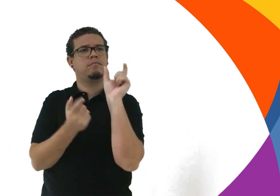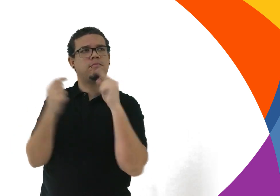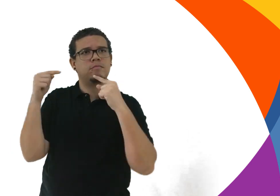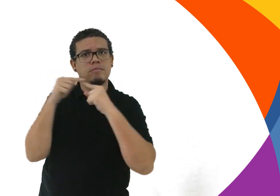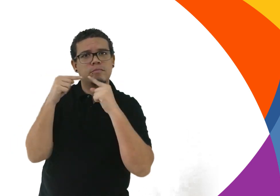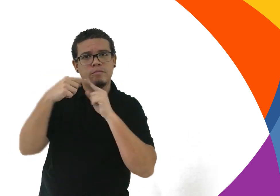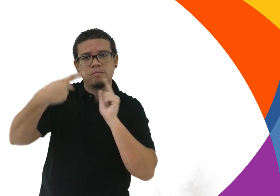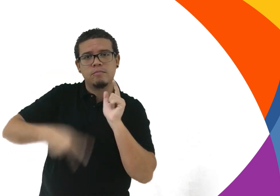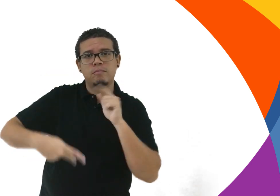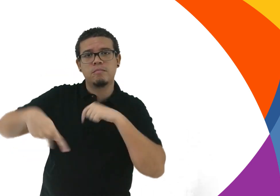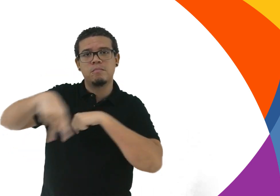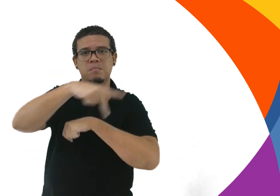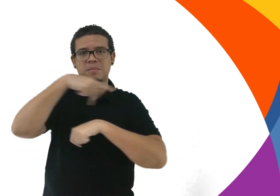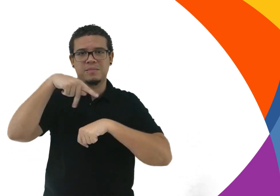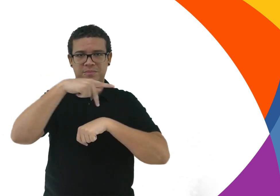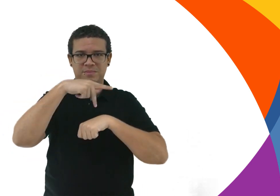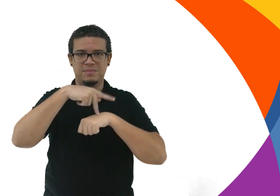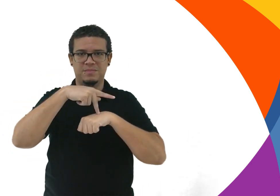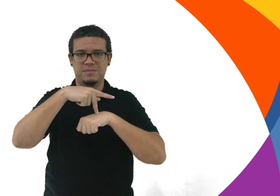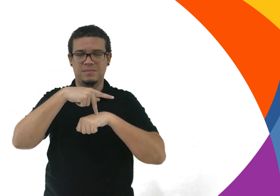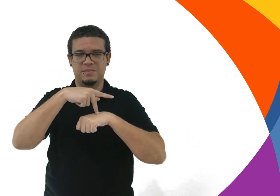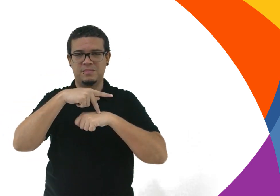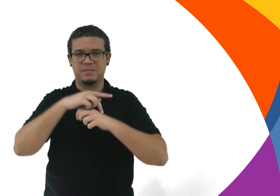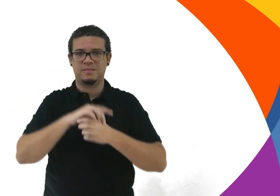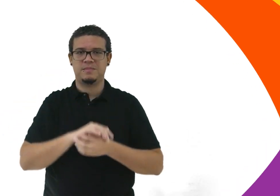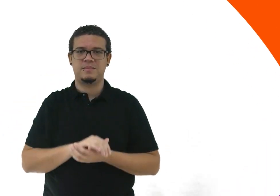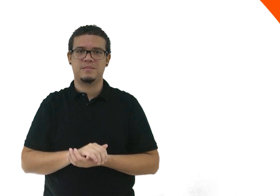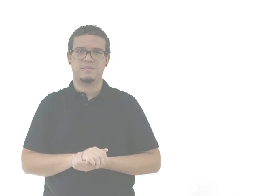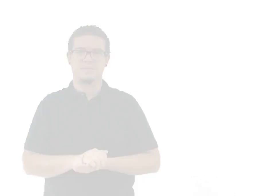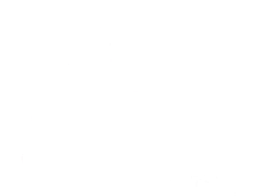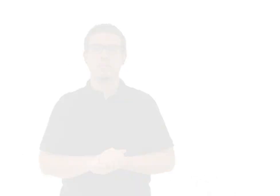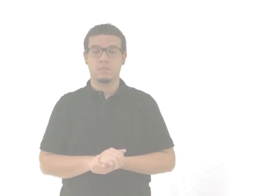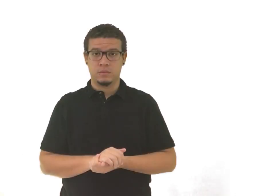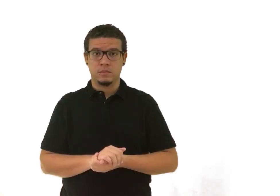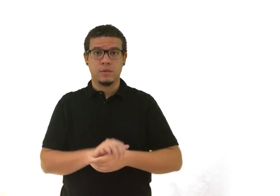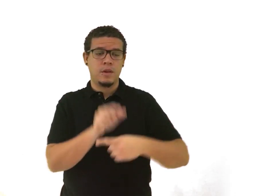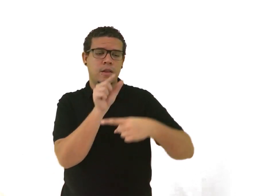produz a palavra existente nesse país.